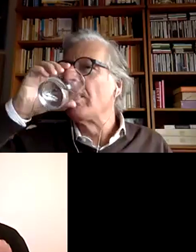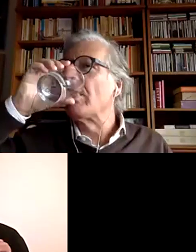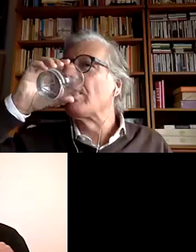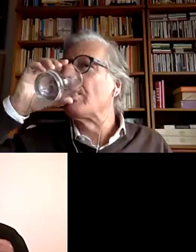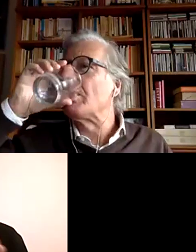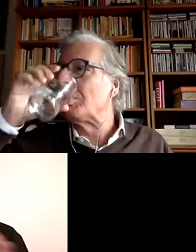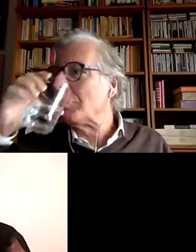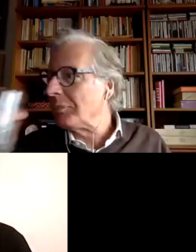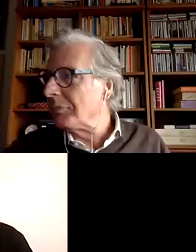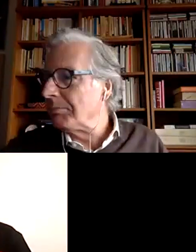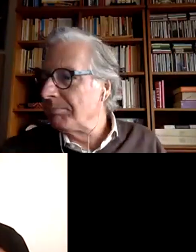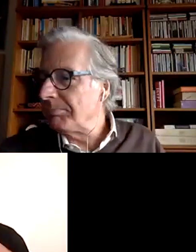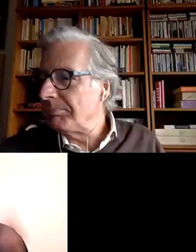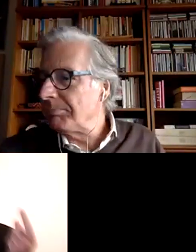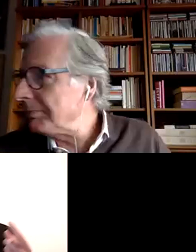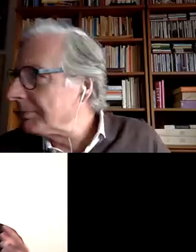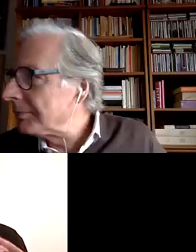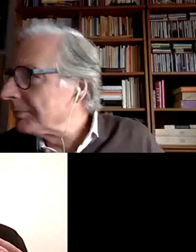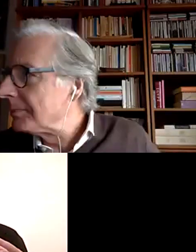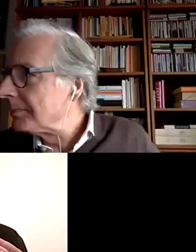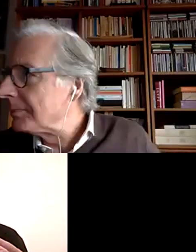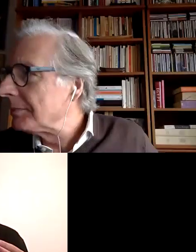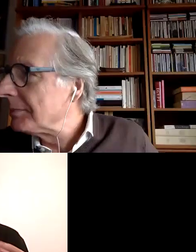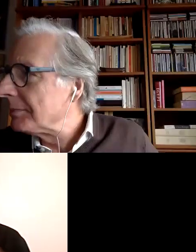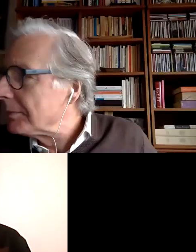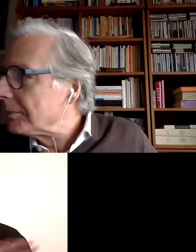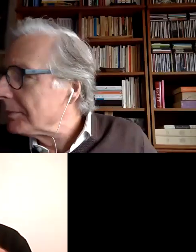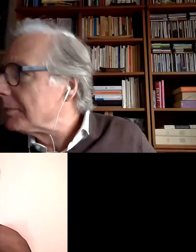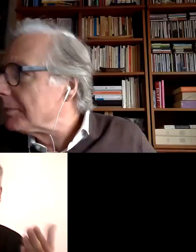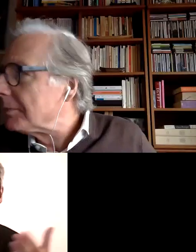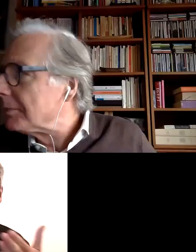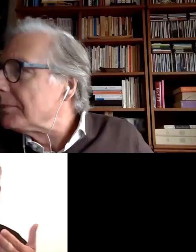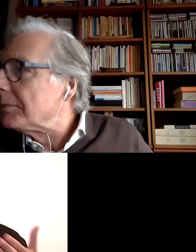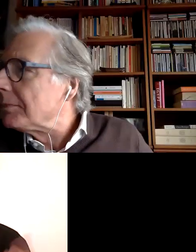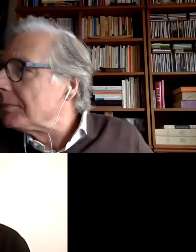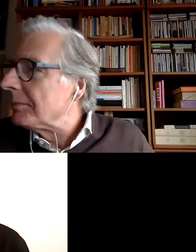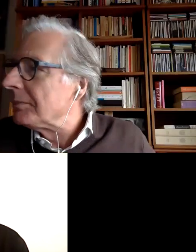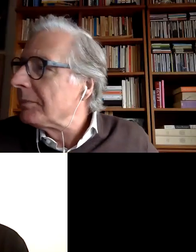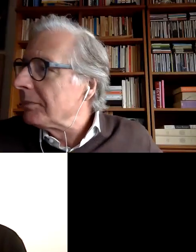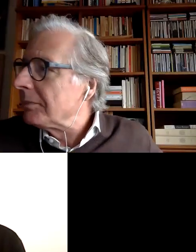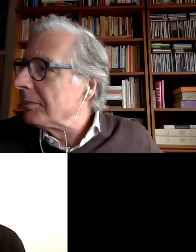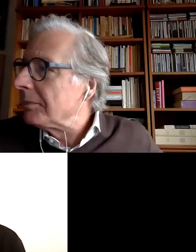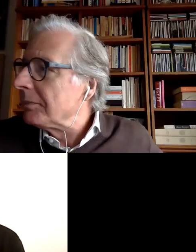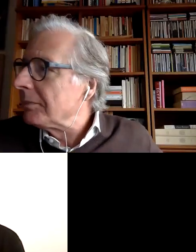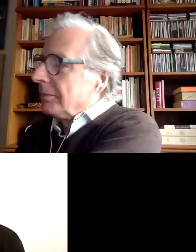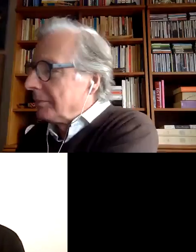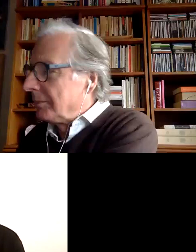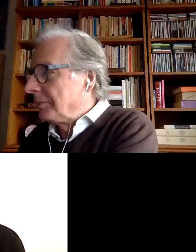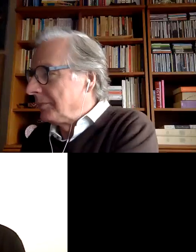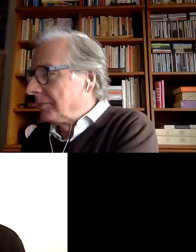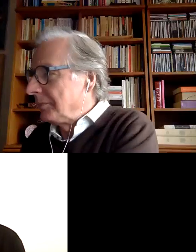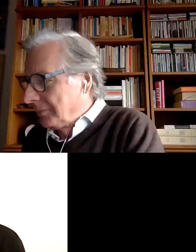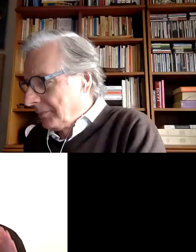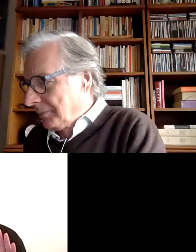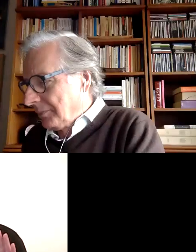a administração pública que o INA tem vindo a realizar desde o dia 28 de abril, com o apoio da Fundação